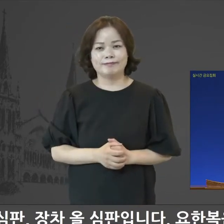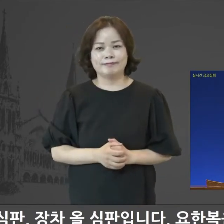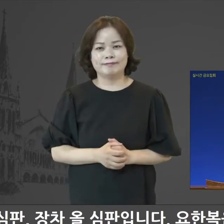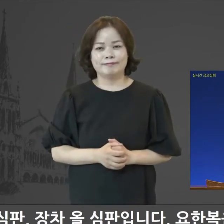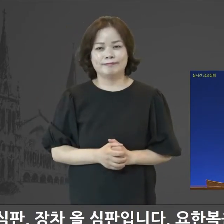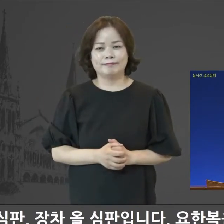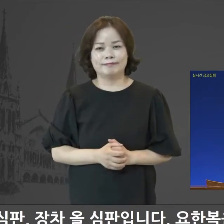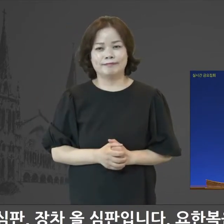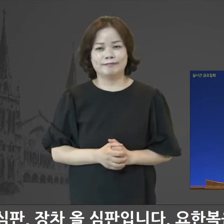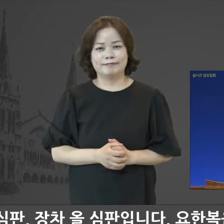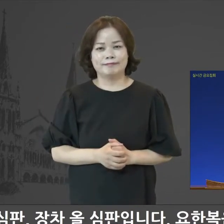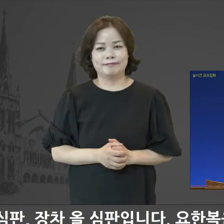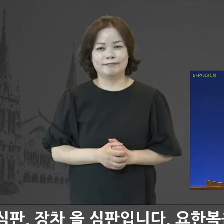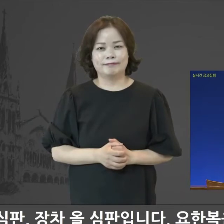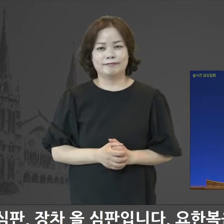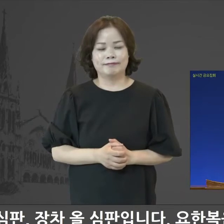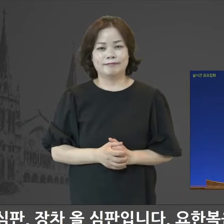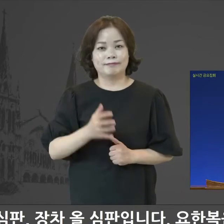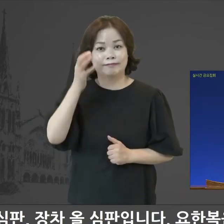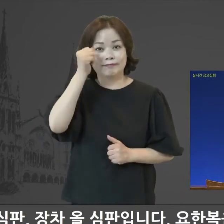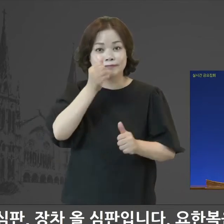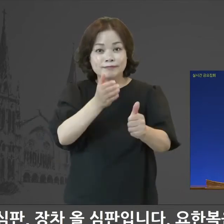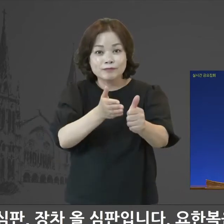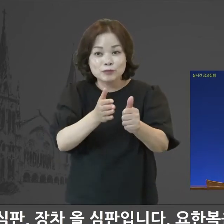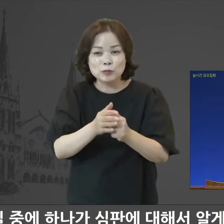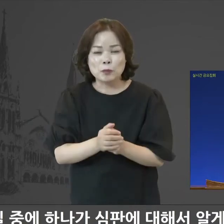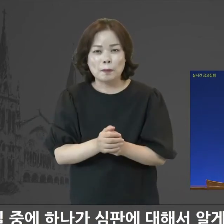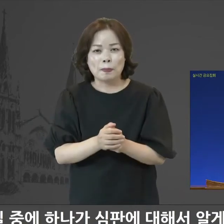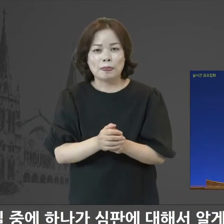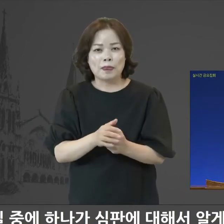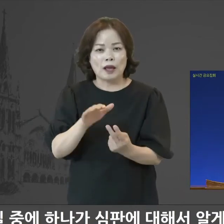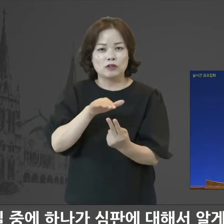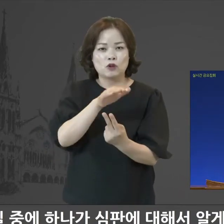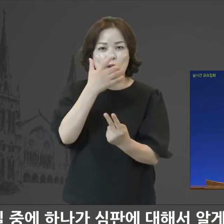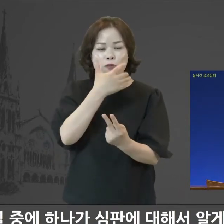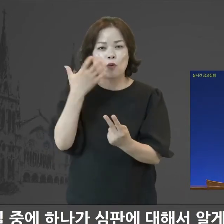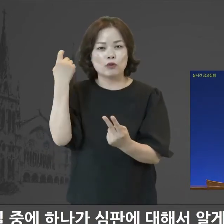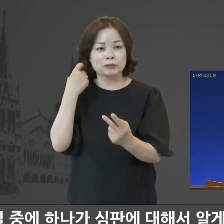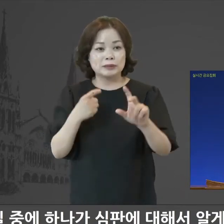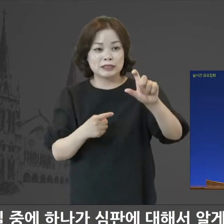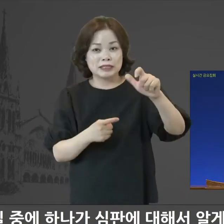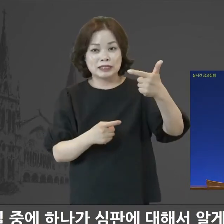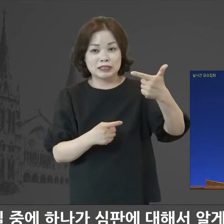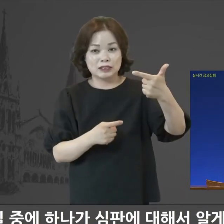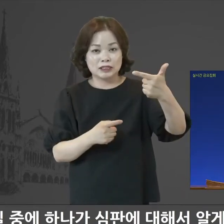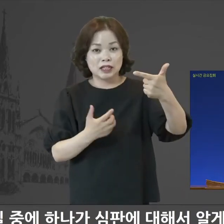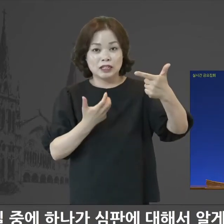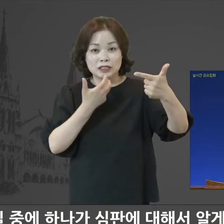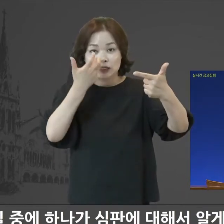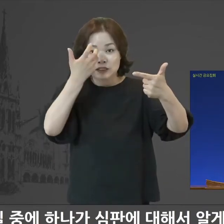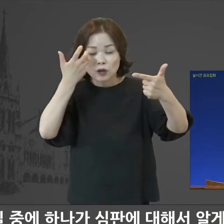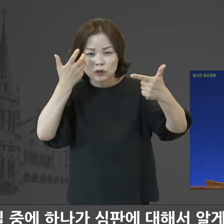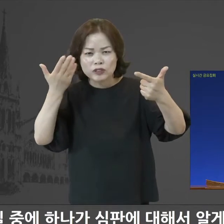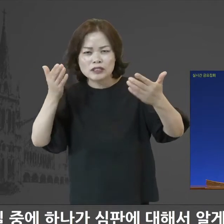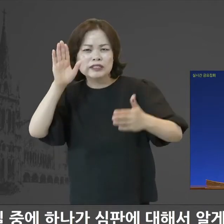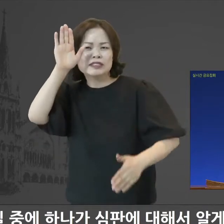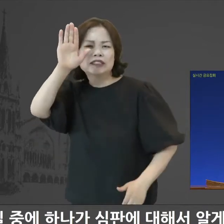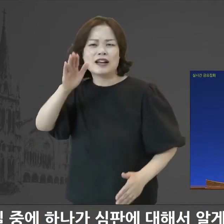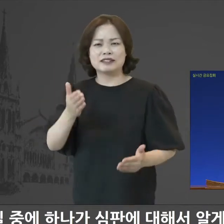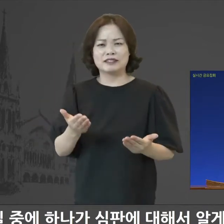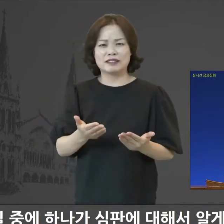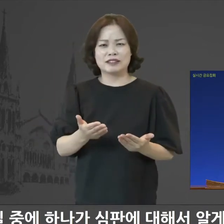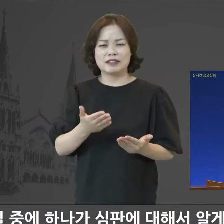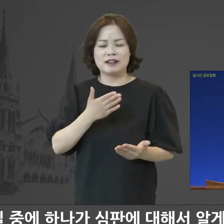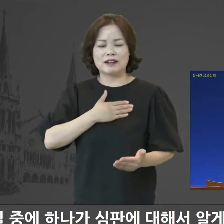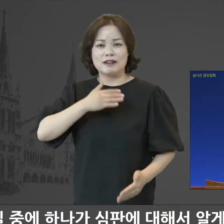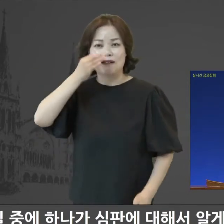잘 모르겠습니다. 아니면 그냥 기억해 주시기 바랍니다. 요한복음 16장에 보면 성령이 하시는 일이 장래일을